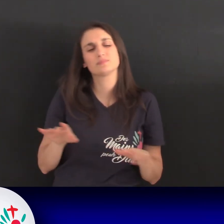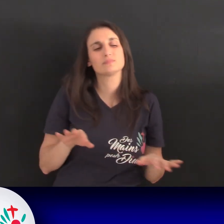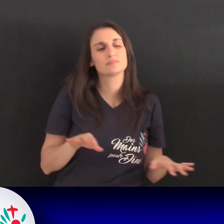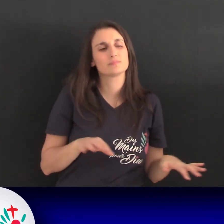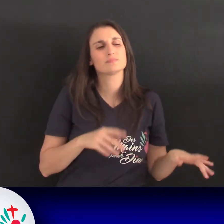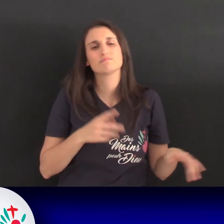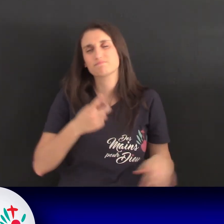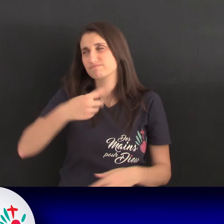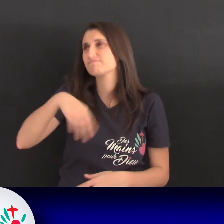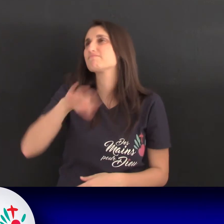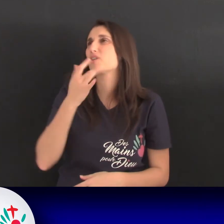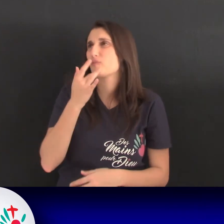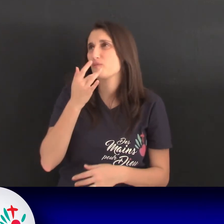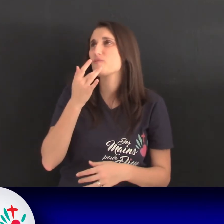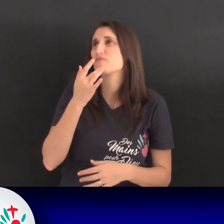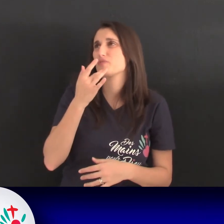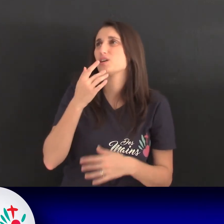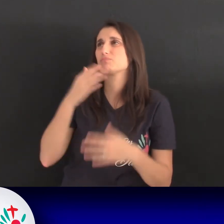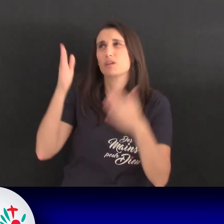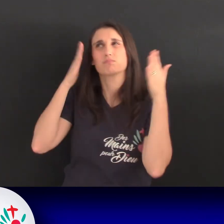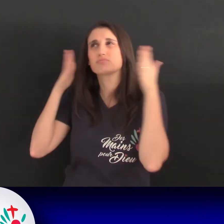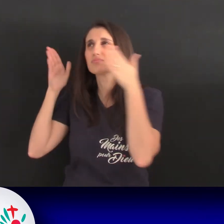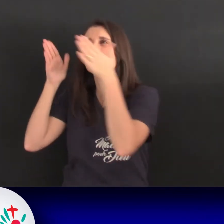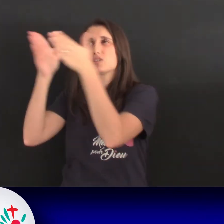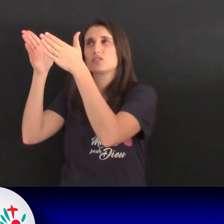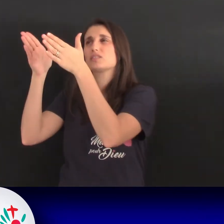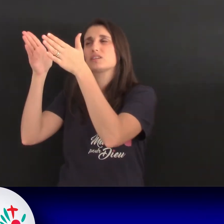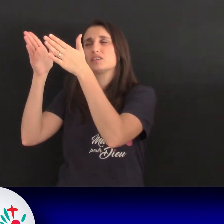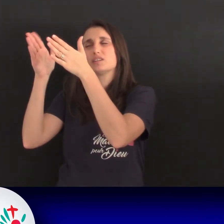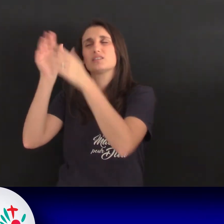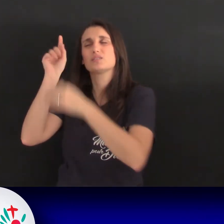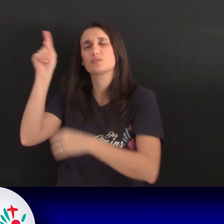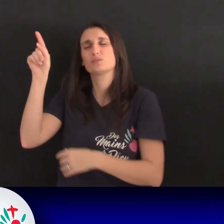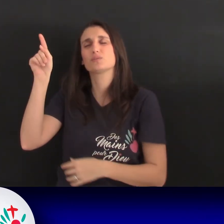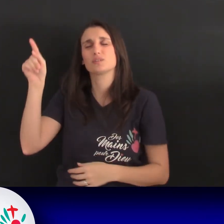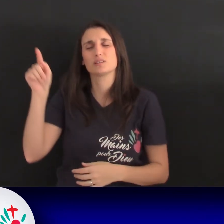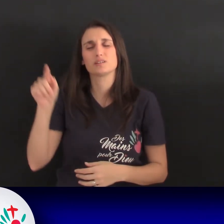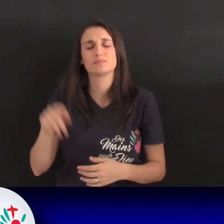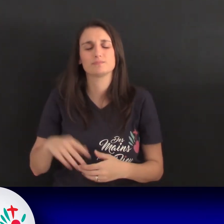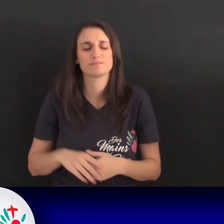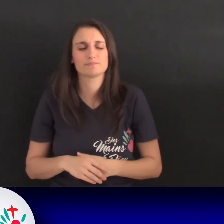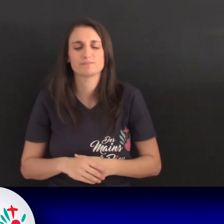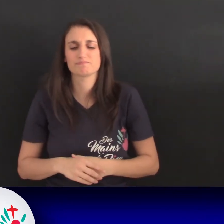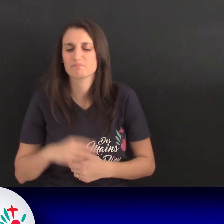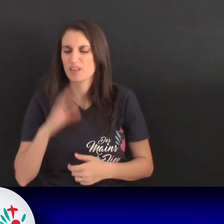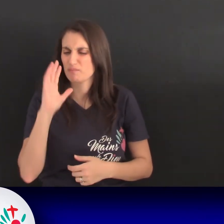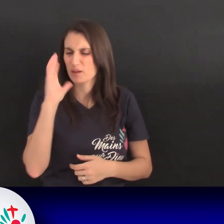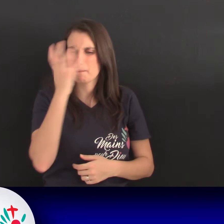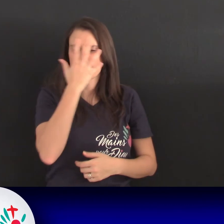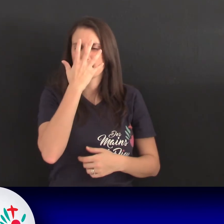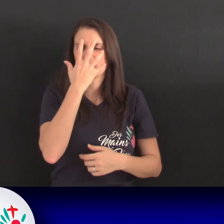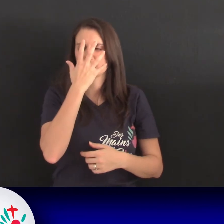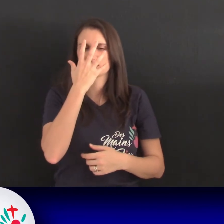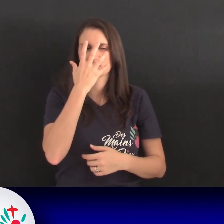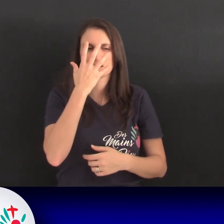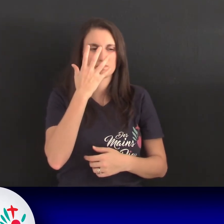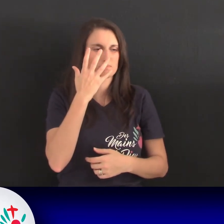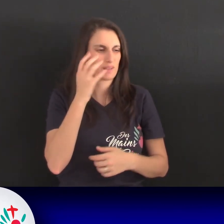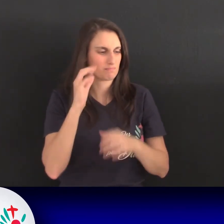Tout centré sur toi. Je renonce à tous mes faux semblants,